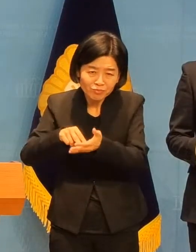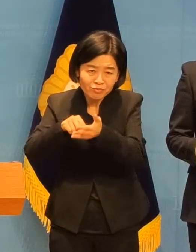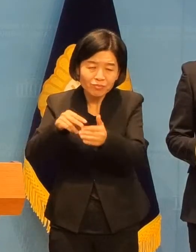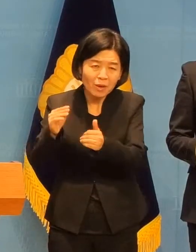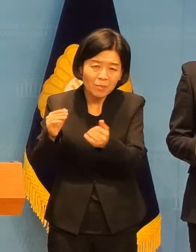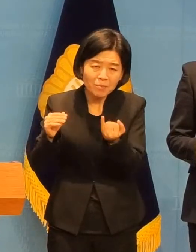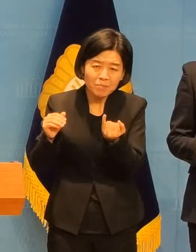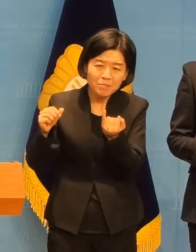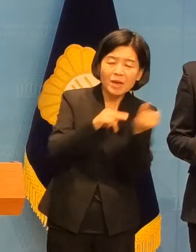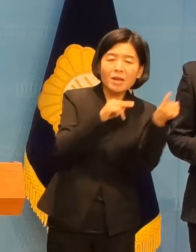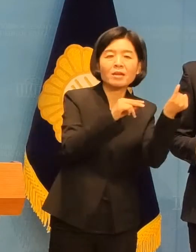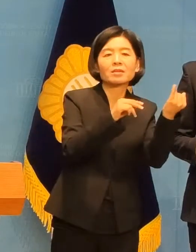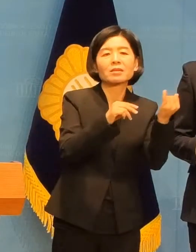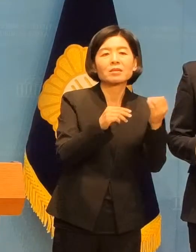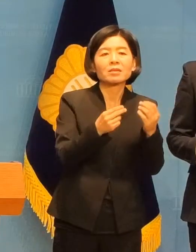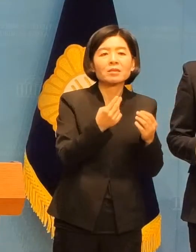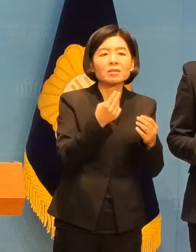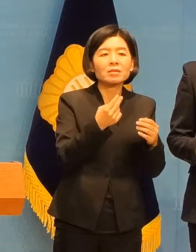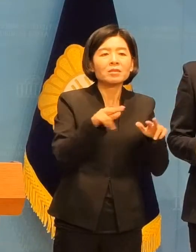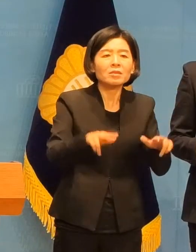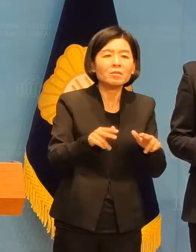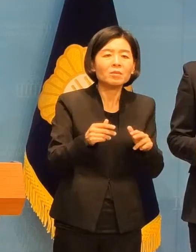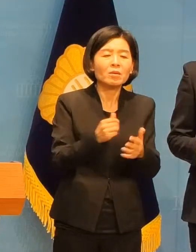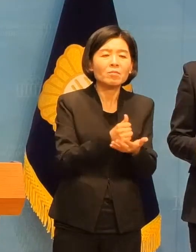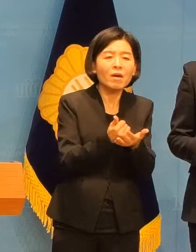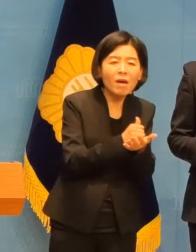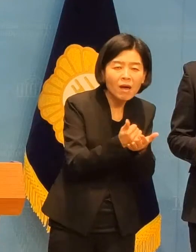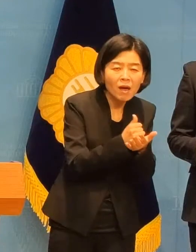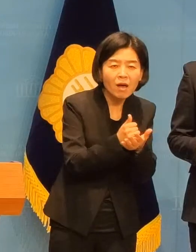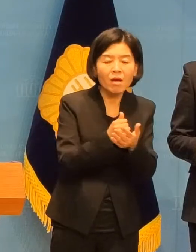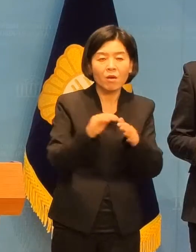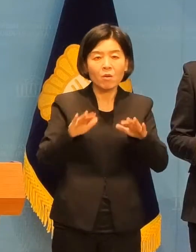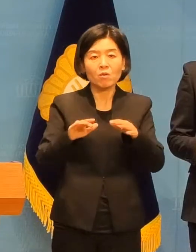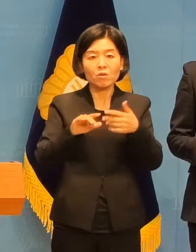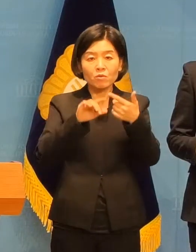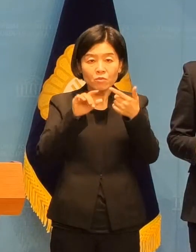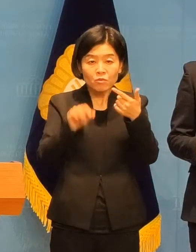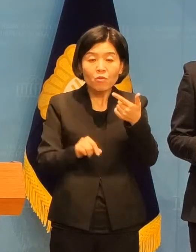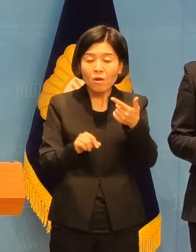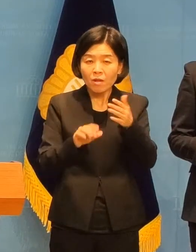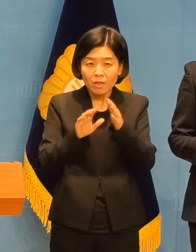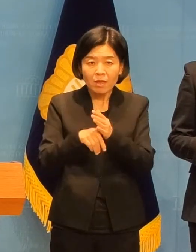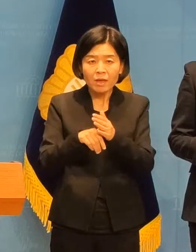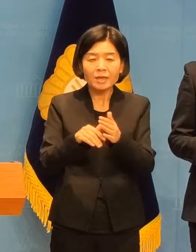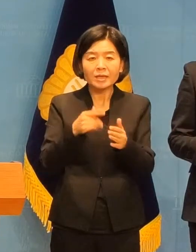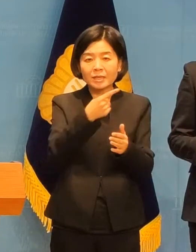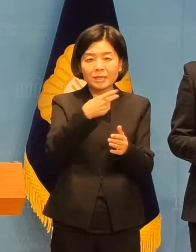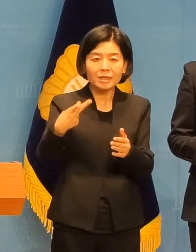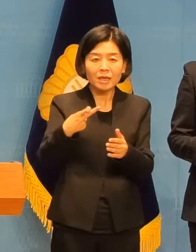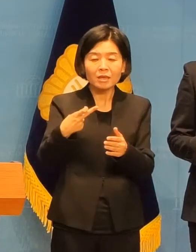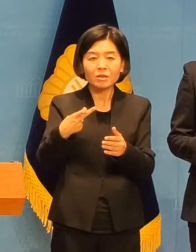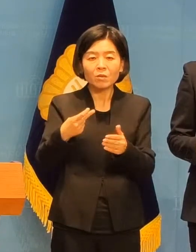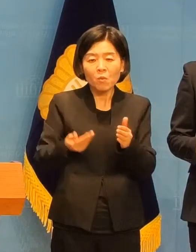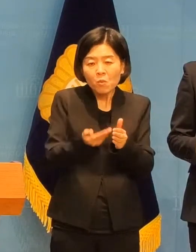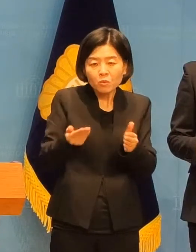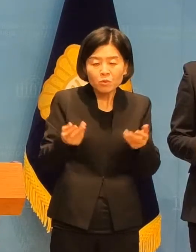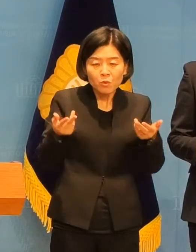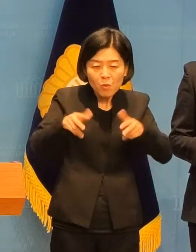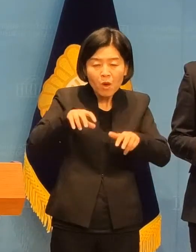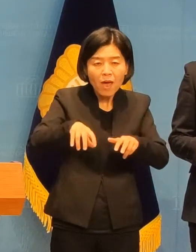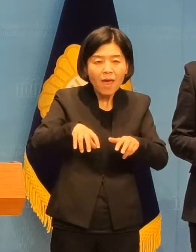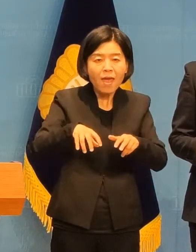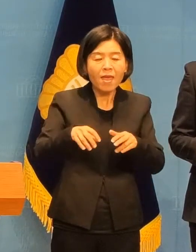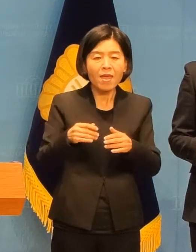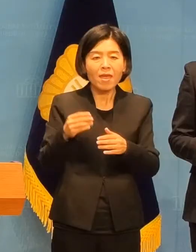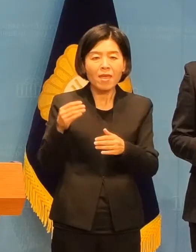위독한 상태이고 올해 6월에는 경기 일산 호수공원에서 무면허 여고생이 몰던